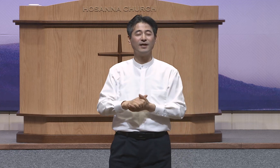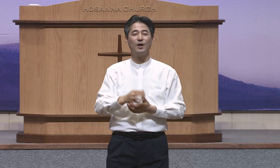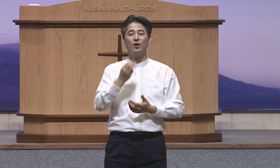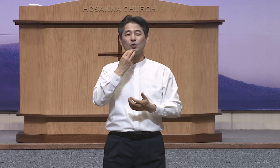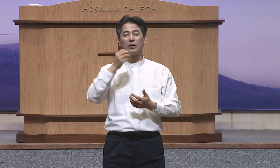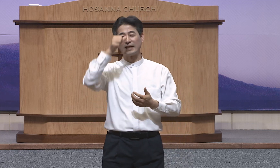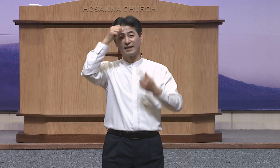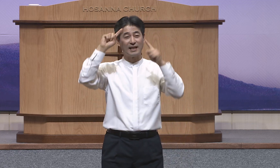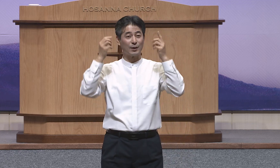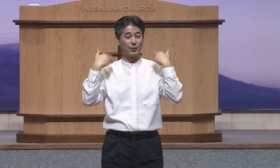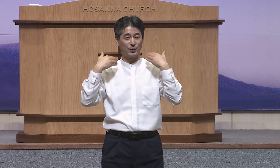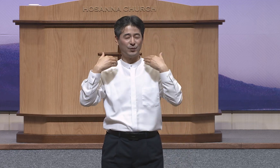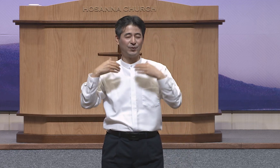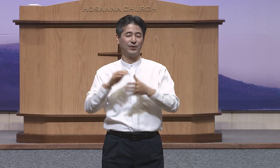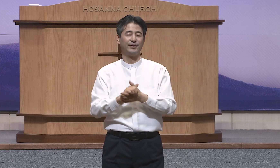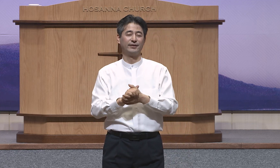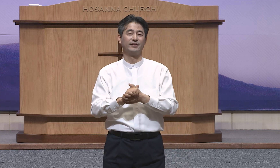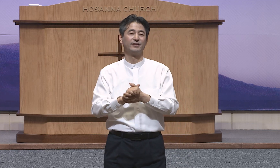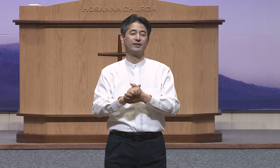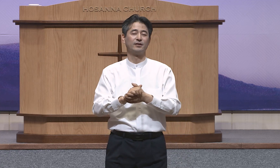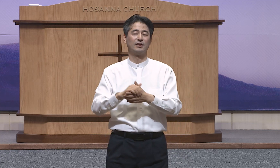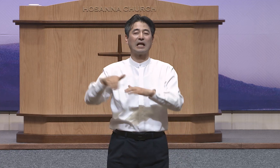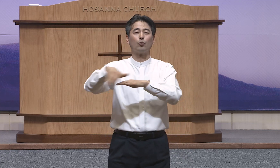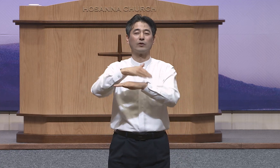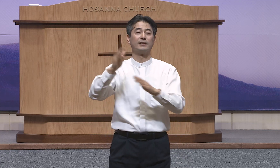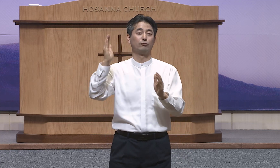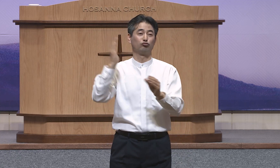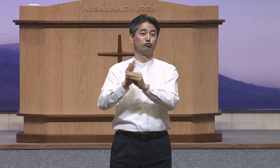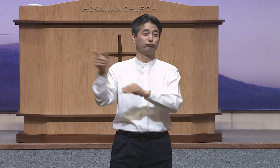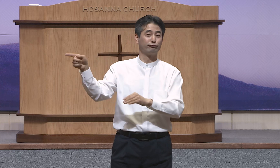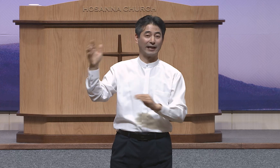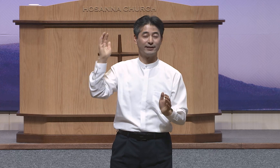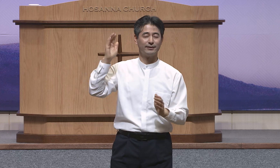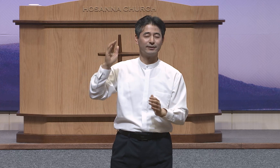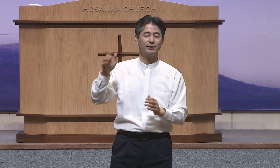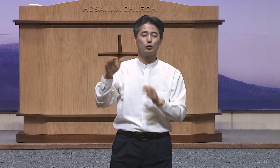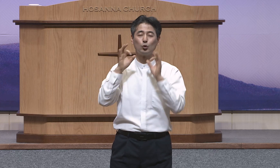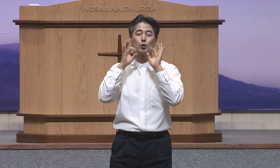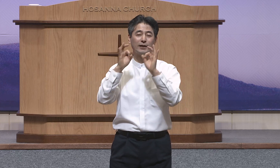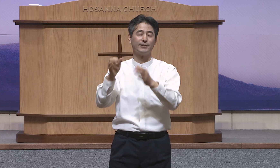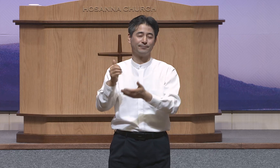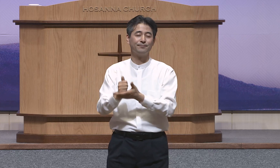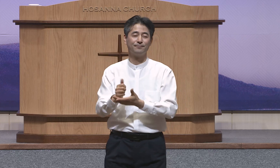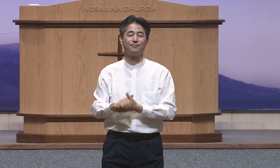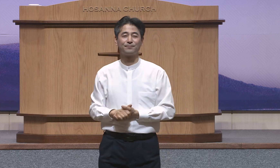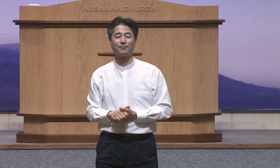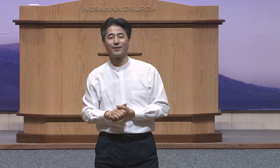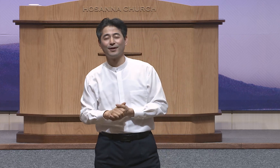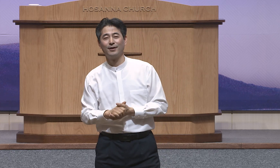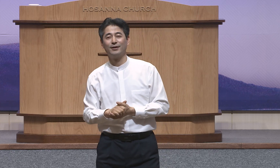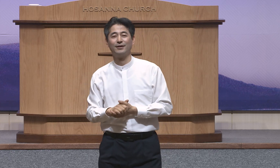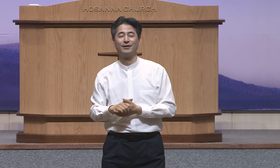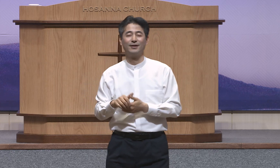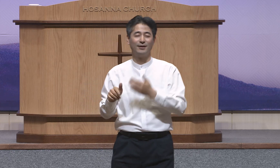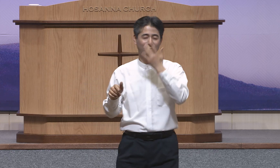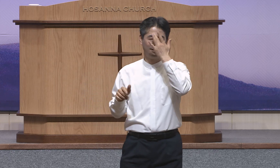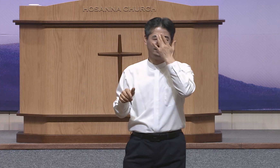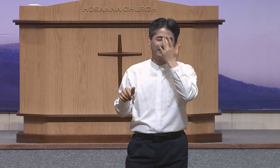계시는 분에게 이거를 가지고 가서 물어봐야겠다. 그분은 이제 서울 장신대학교를 다니고 계셨기